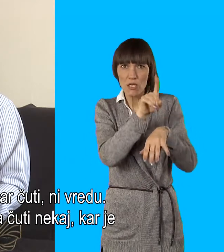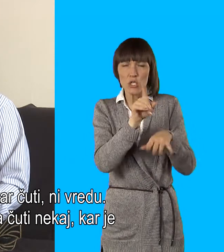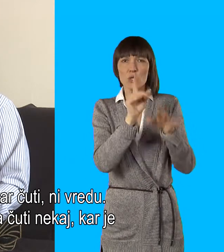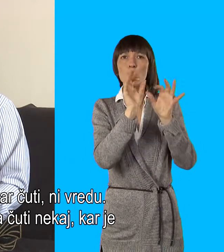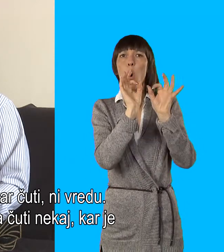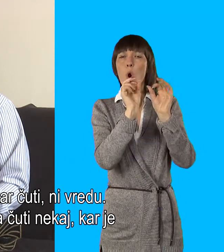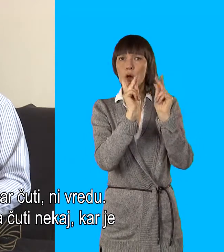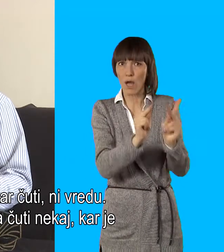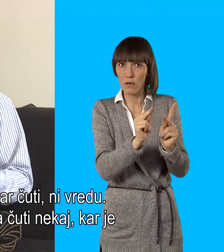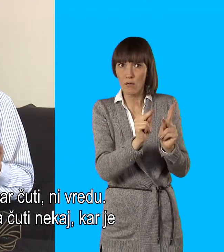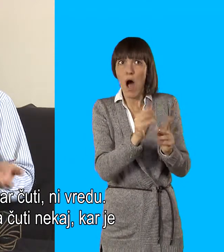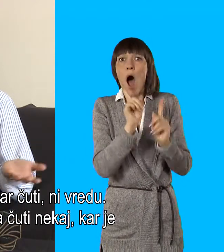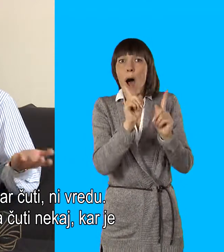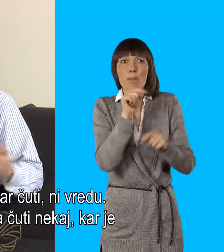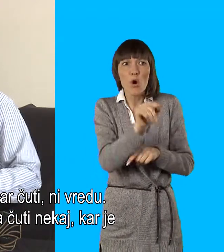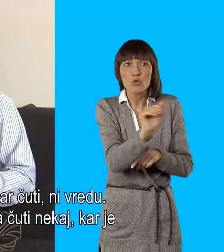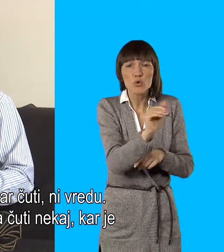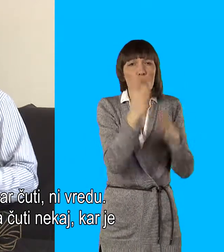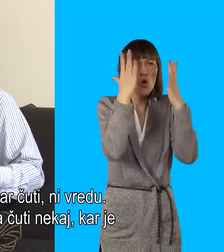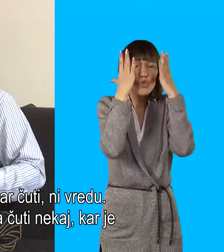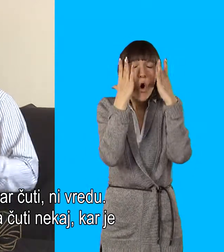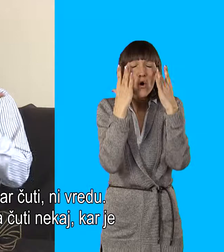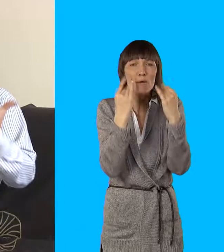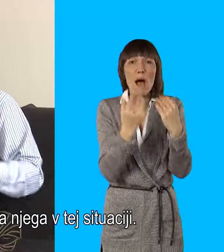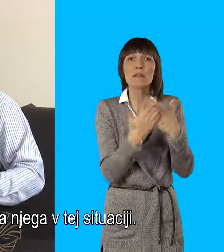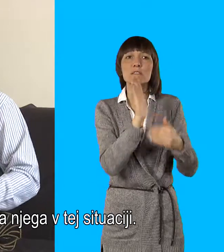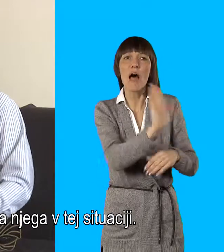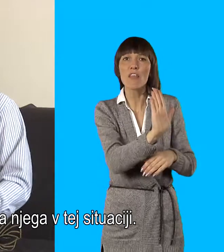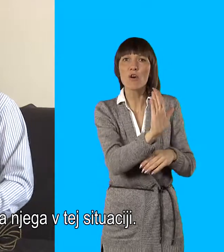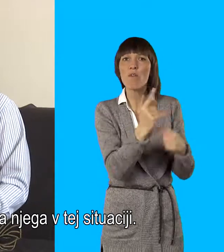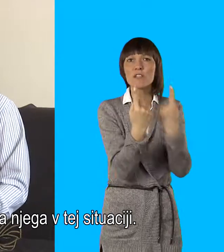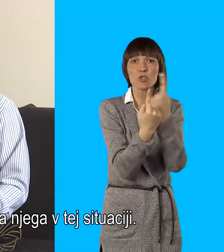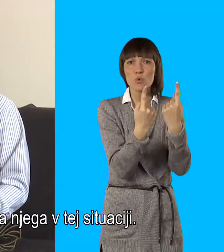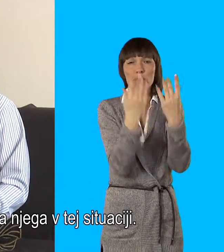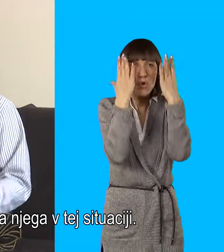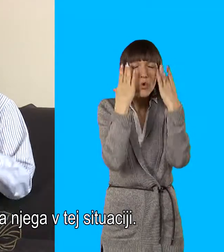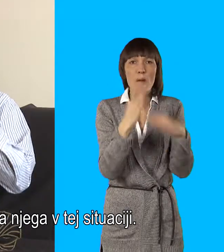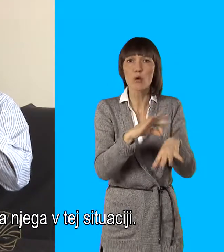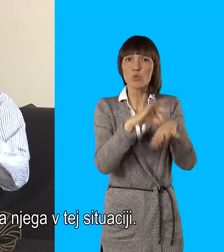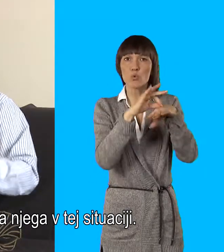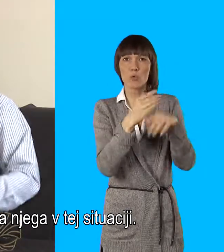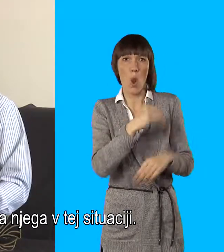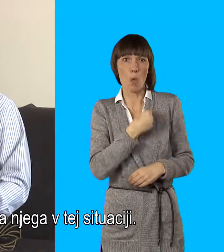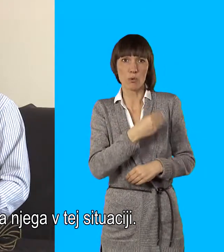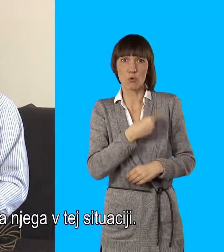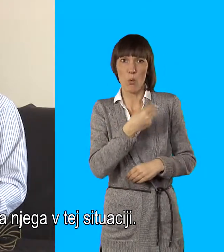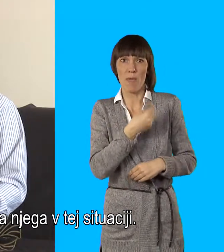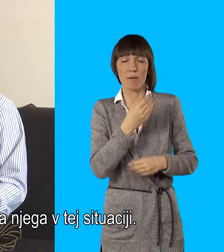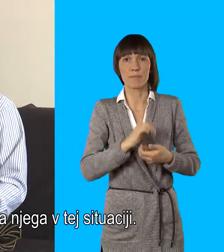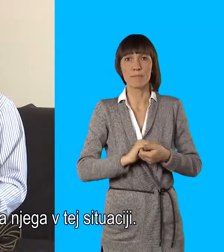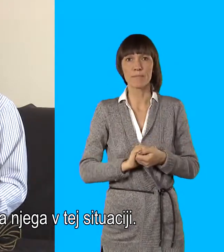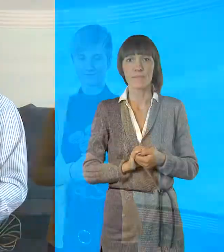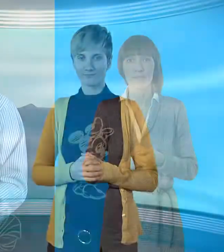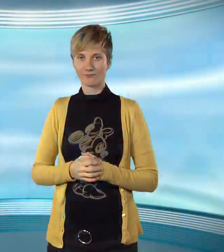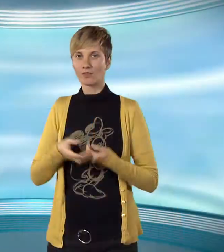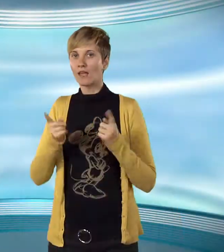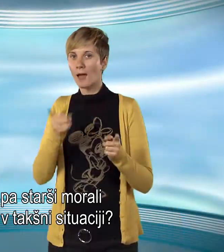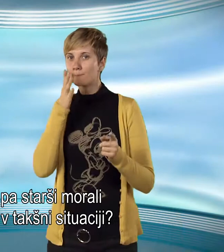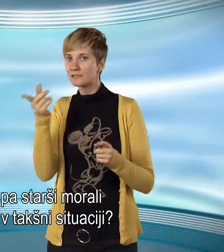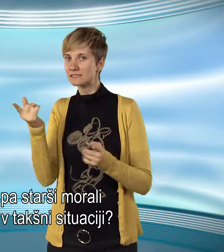se starši odzovejo na otrokovo ljubosumje? Odziv roditeljev je pogostokrat neustrezen